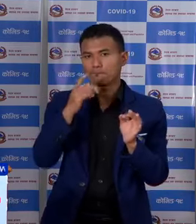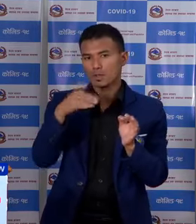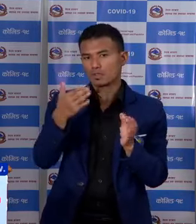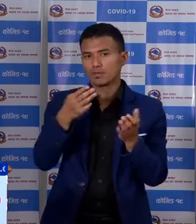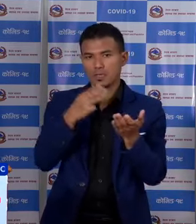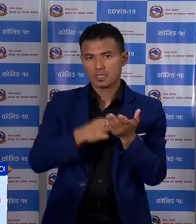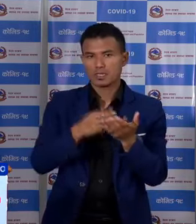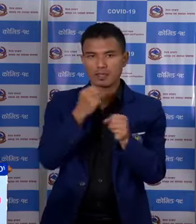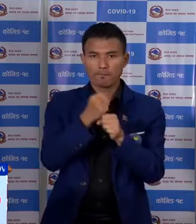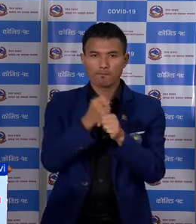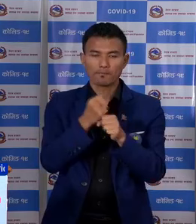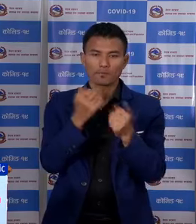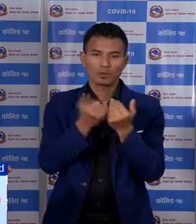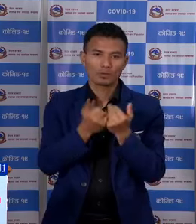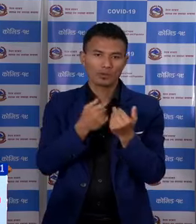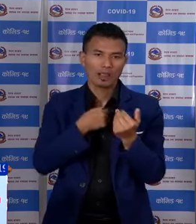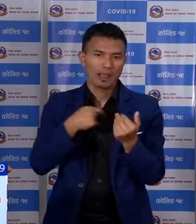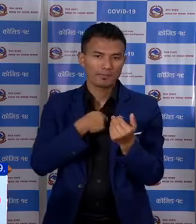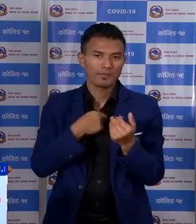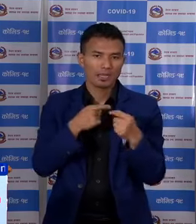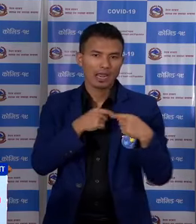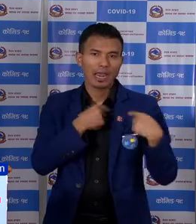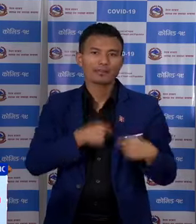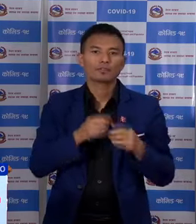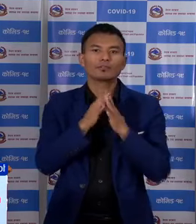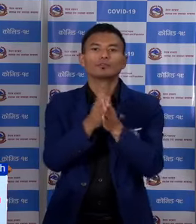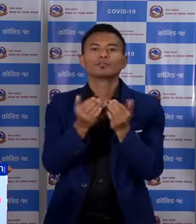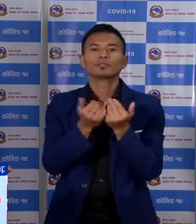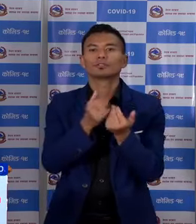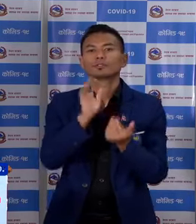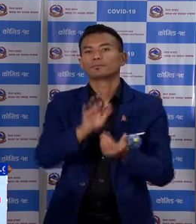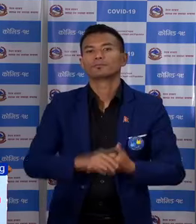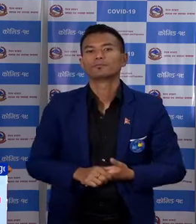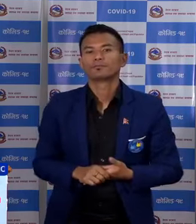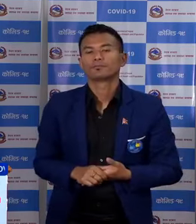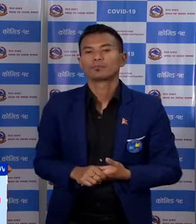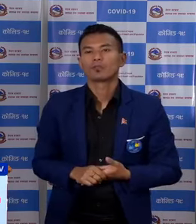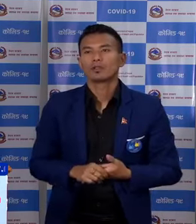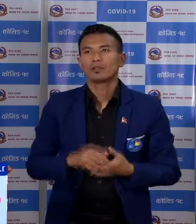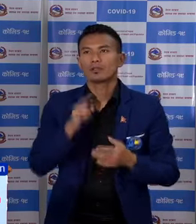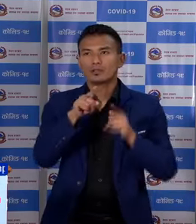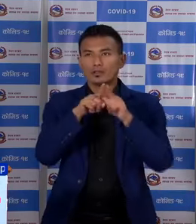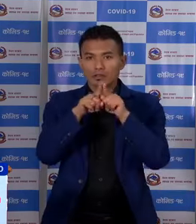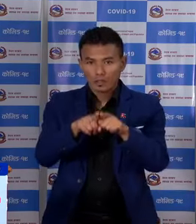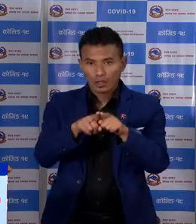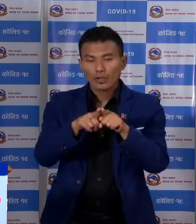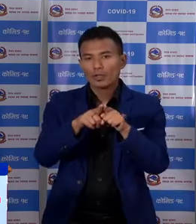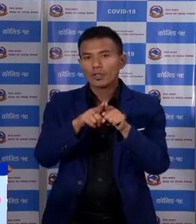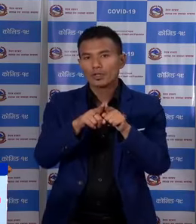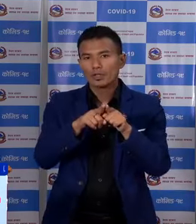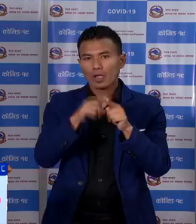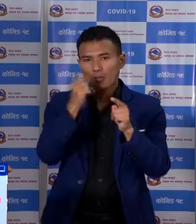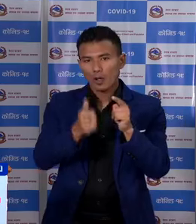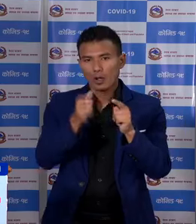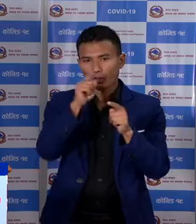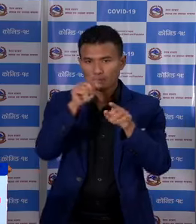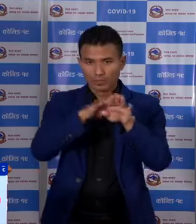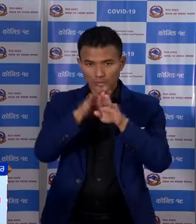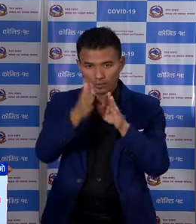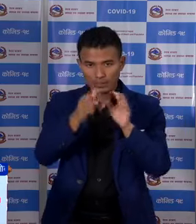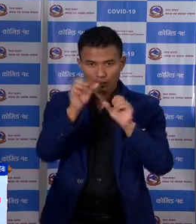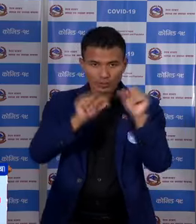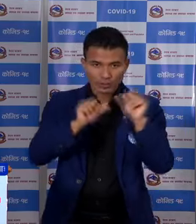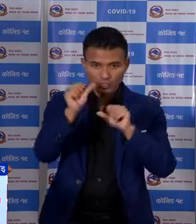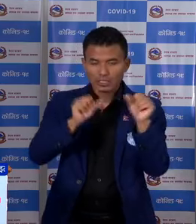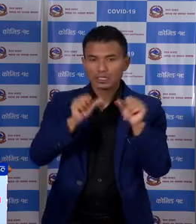केही कार्य हरु गरी दिना चाहे हामी हार्दिक अनुरोद गर्द छाहूं तेसको शाथ साथ है अब यहारु ले